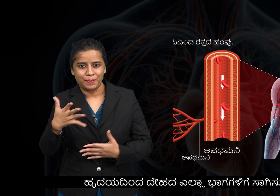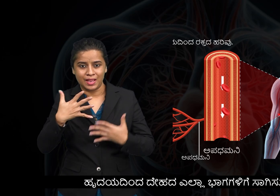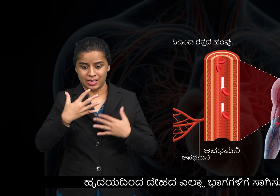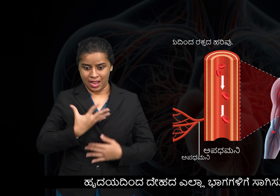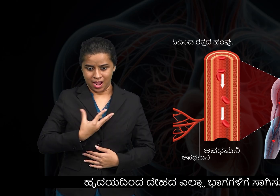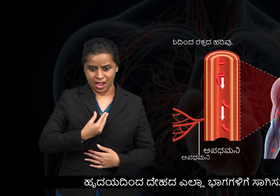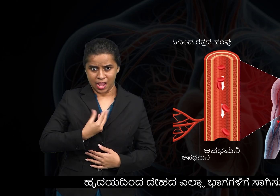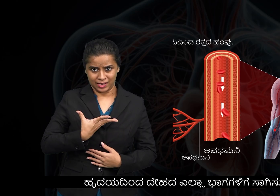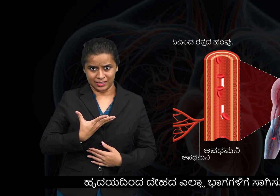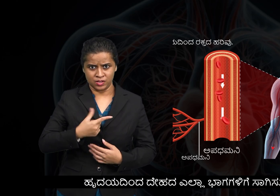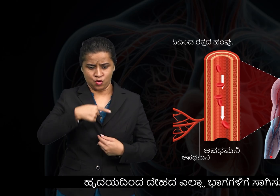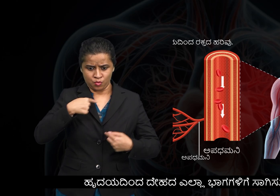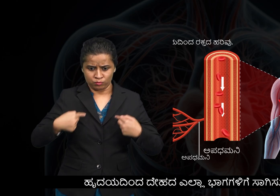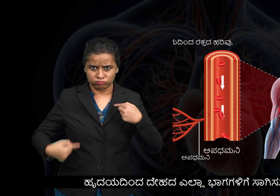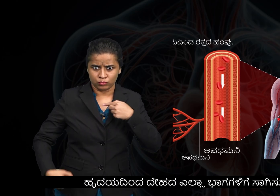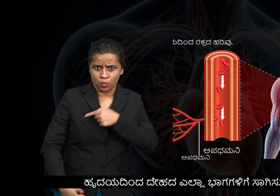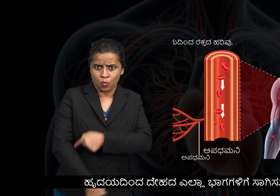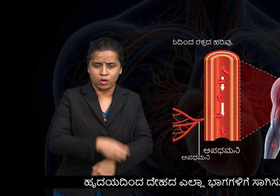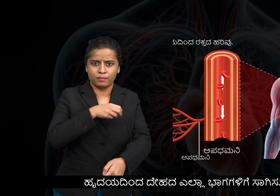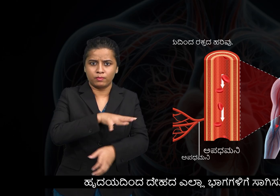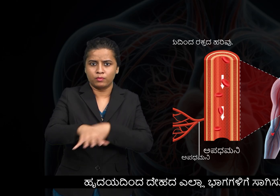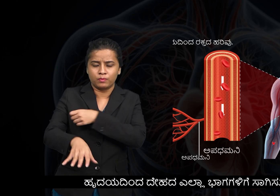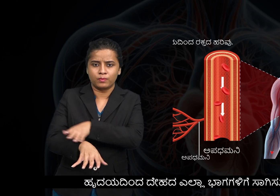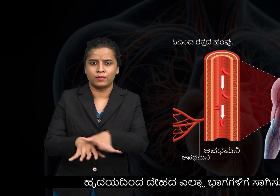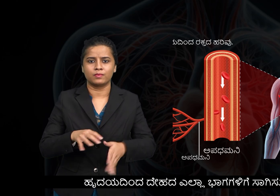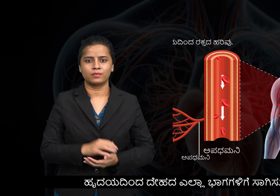ದೇಹದ ಎಲ್ಲಾ ಭಾಗಗಳಿಗೆ ಸಾಗಿಸುತ್ತದೆ.